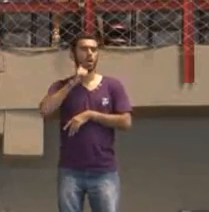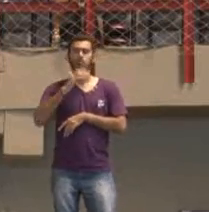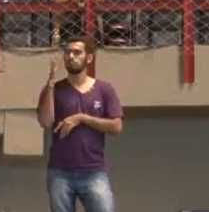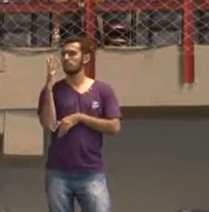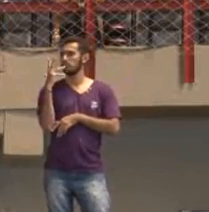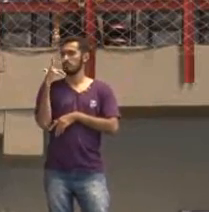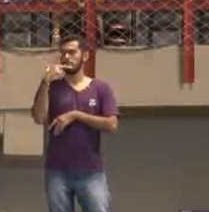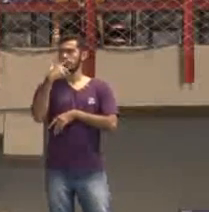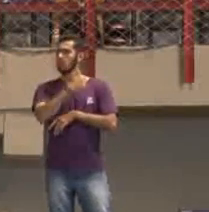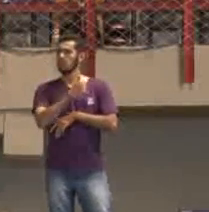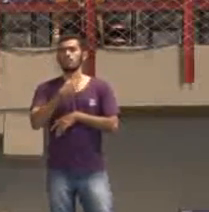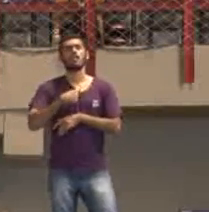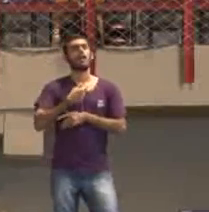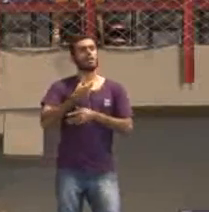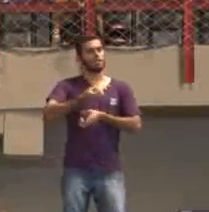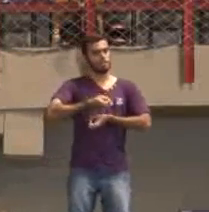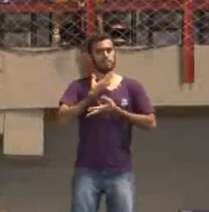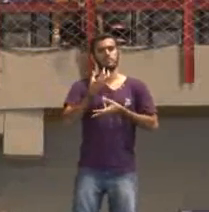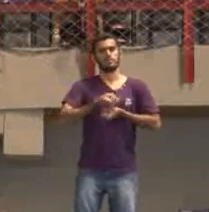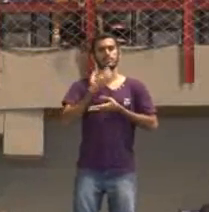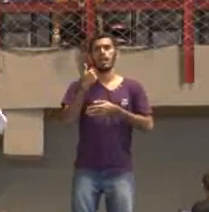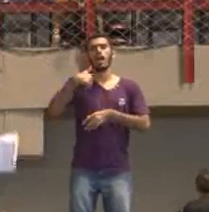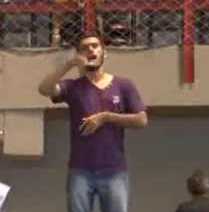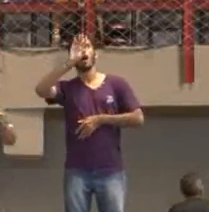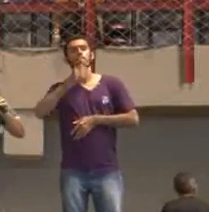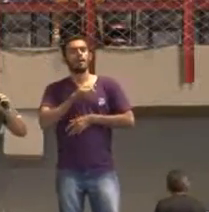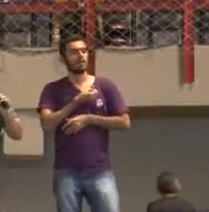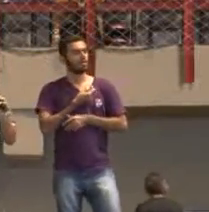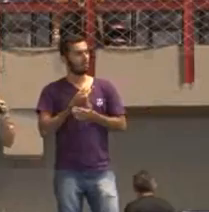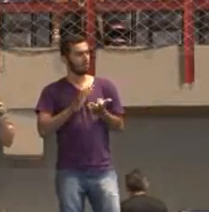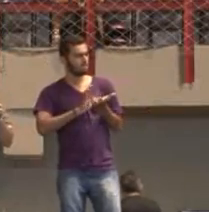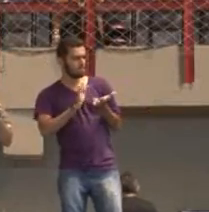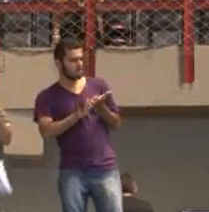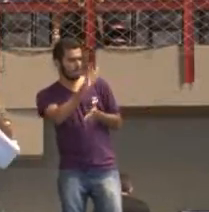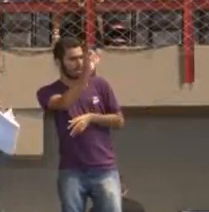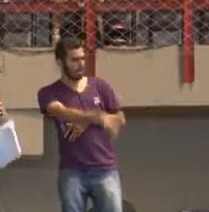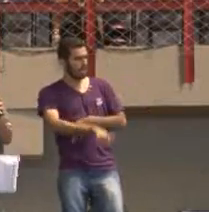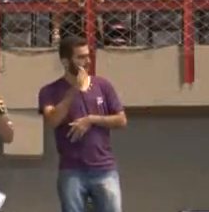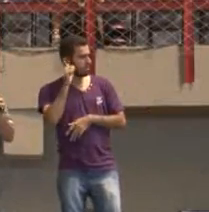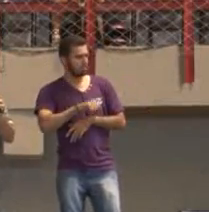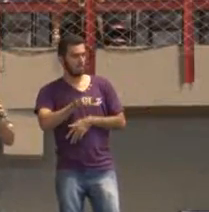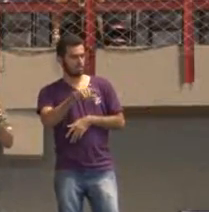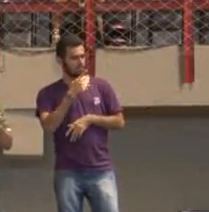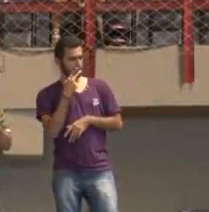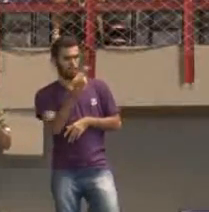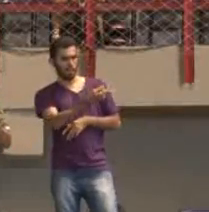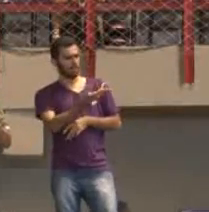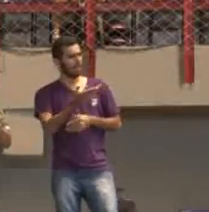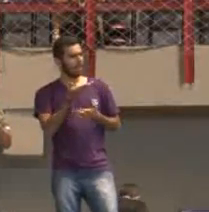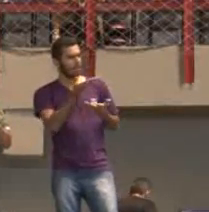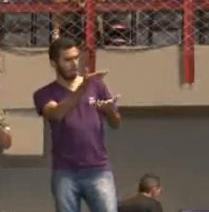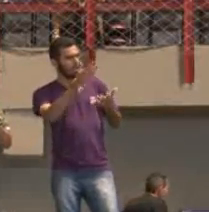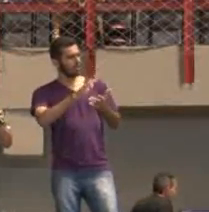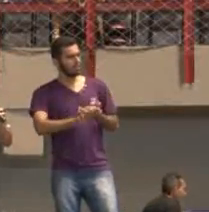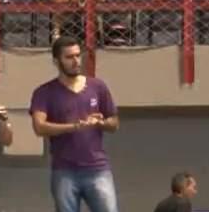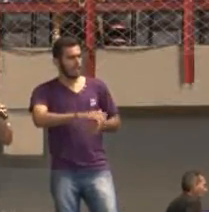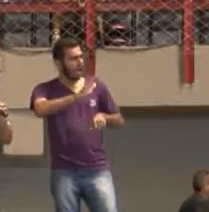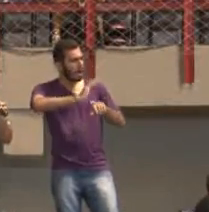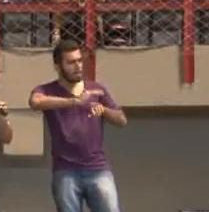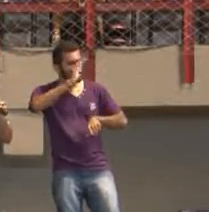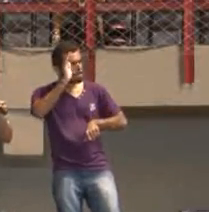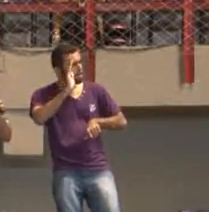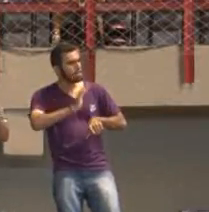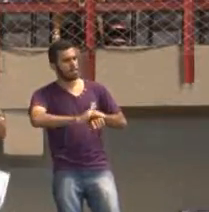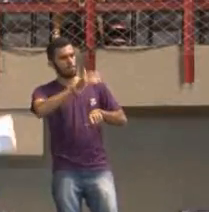poesia. Maior elogio que você faz para uma mulher, chapa, você diz para ela: olhe, você é a própria